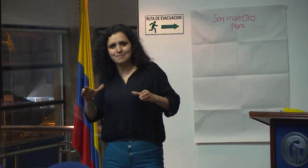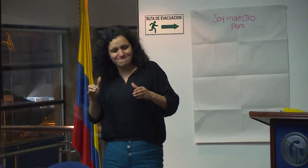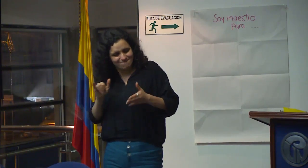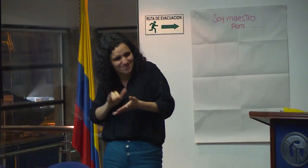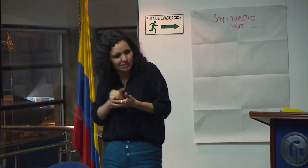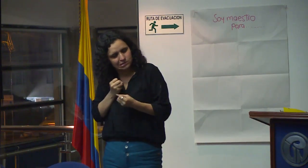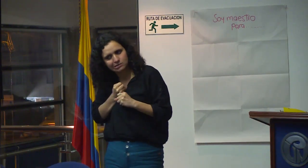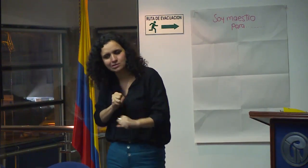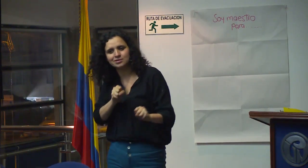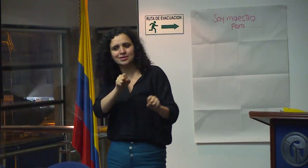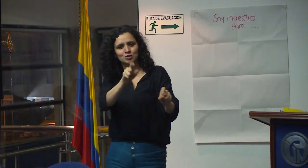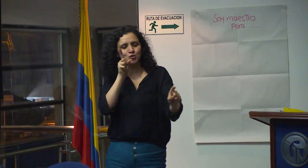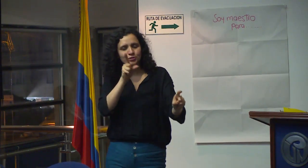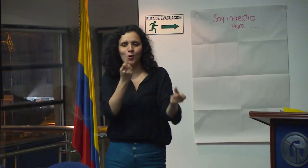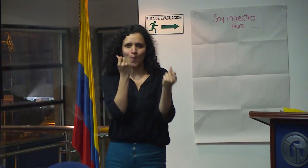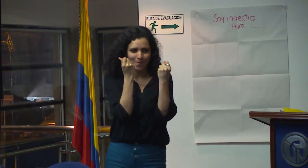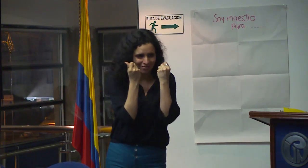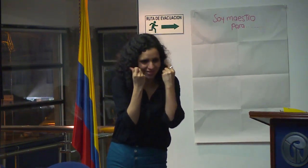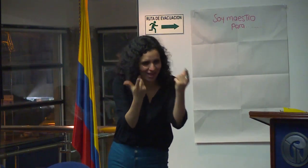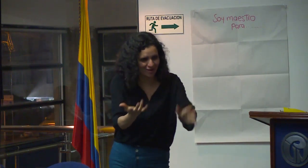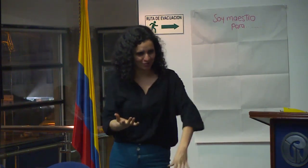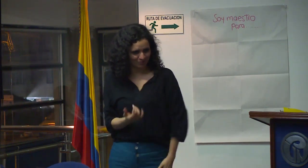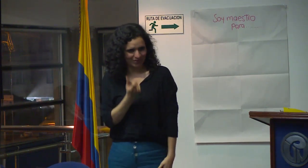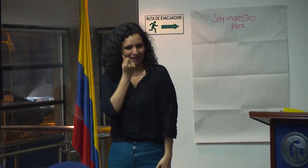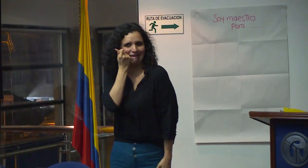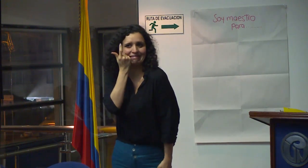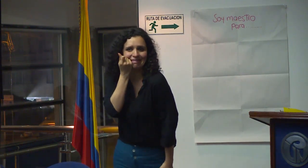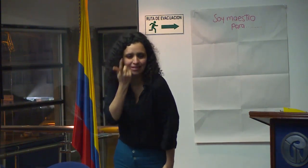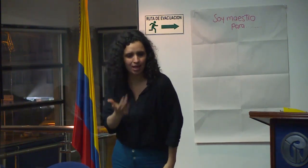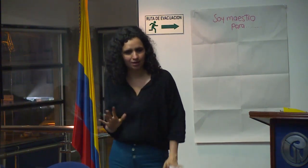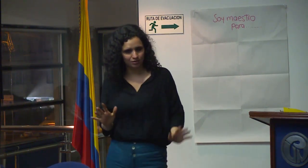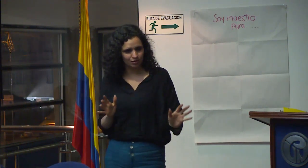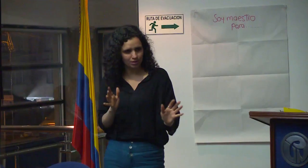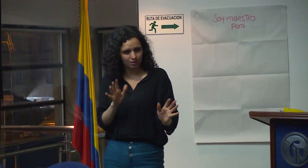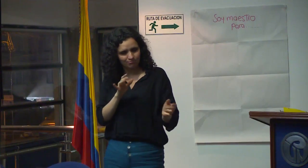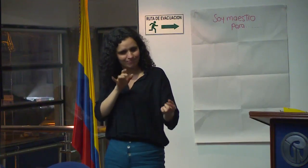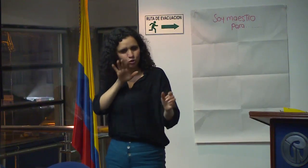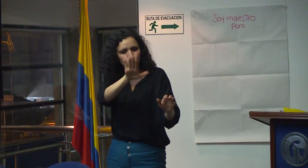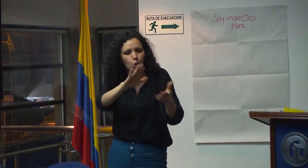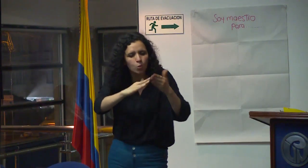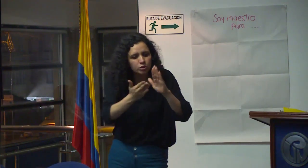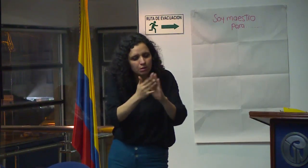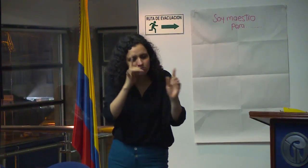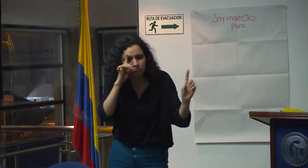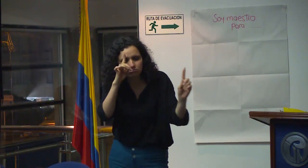de entenderlos, comprenderlos, reflexionar sobre ustedes.